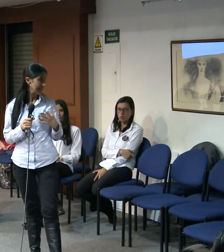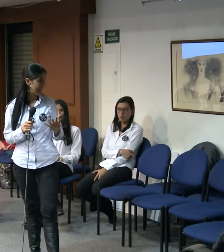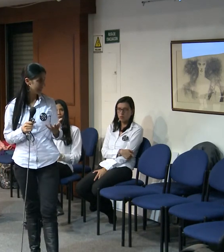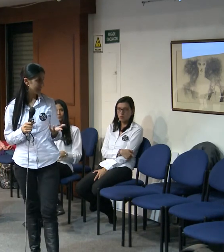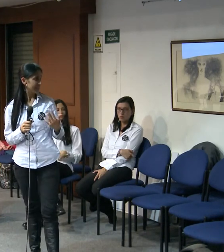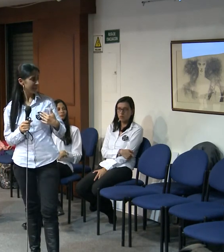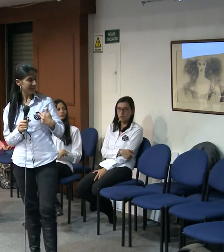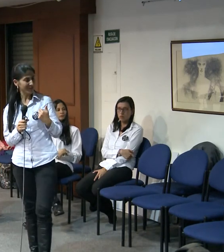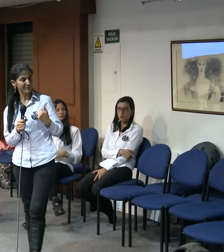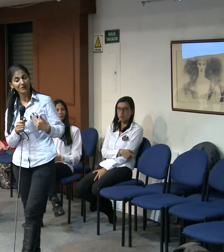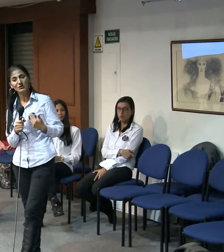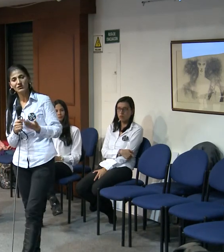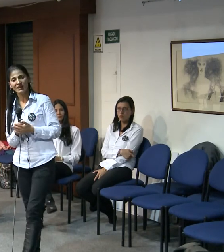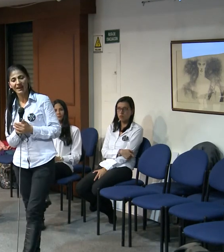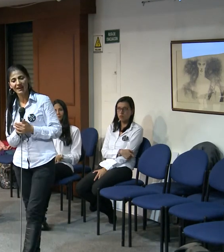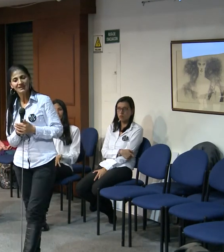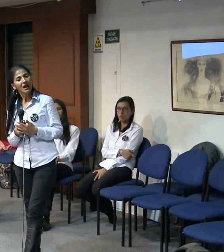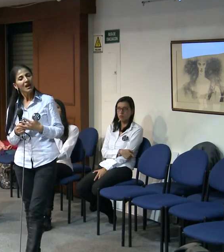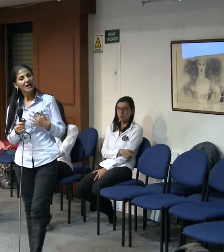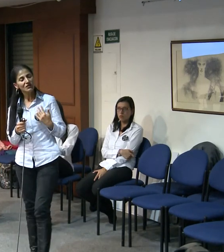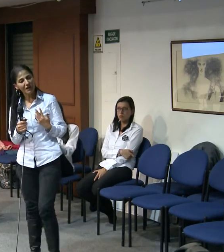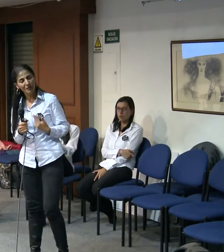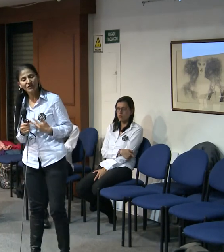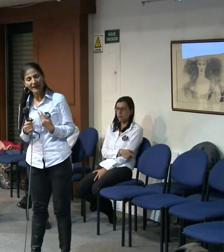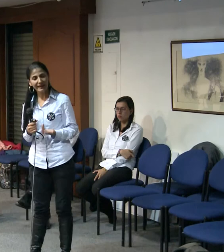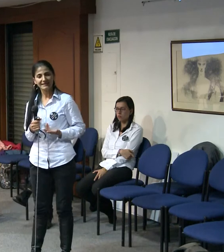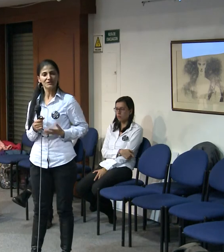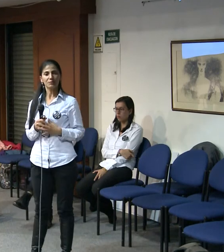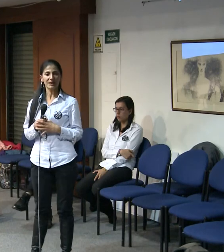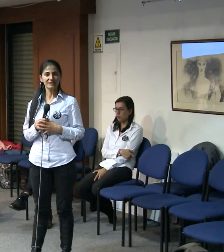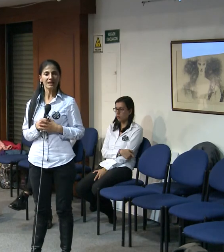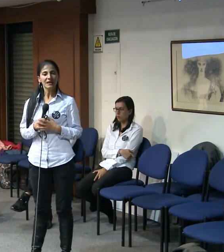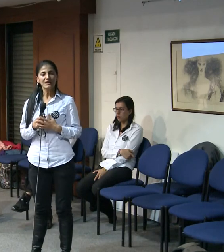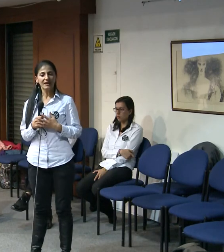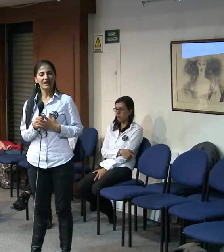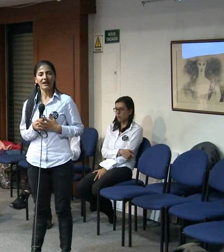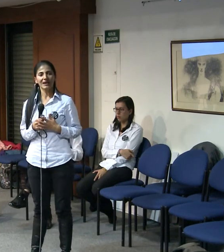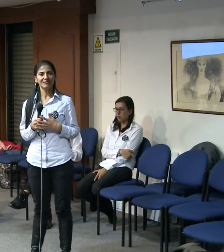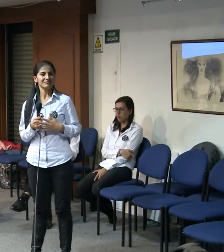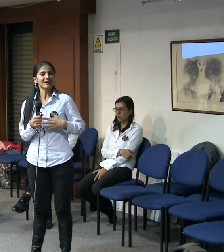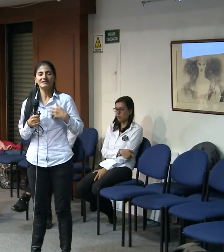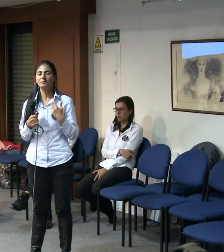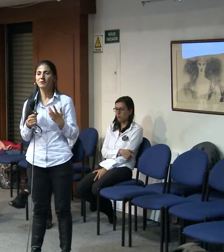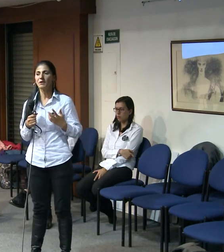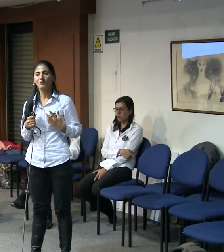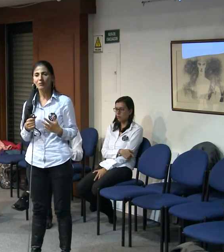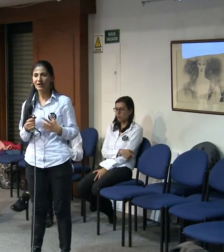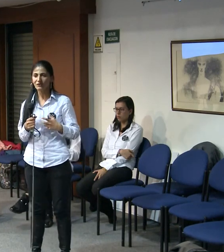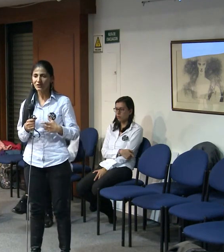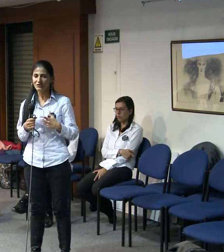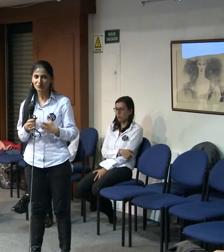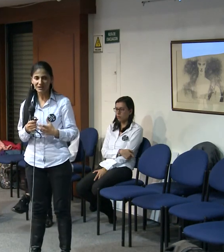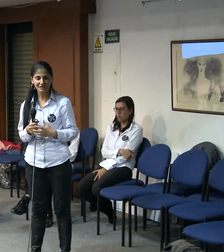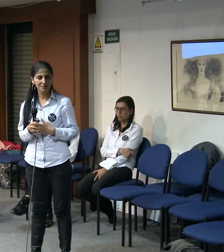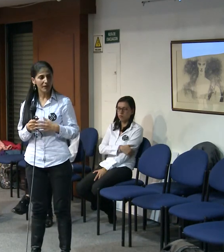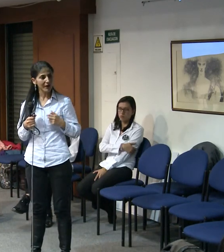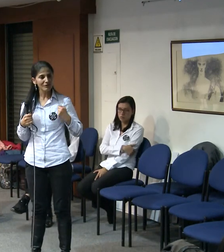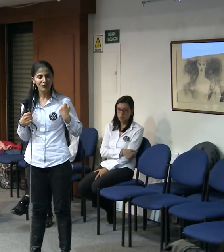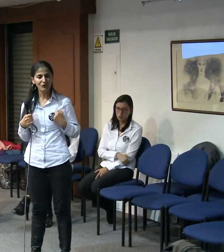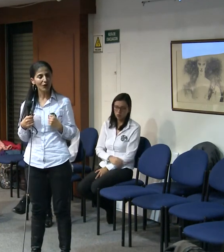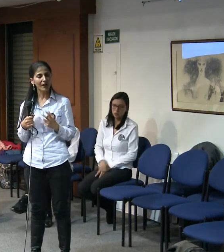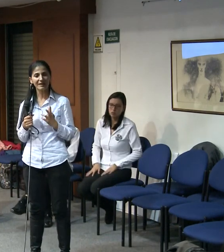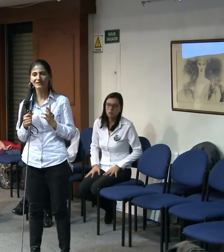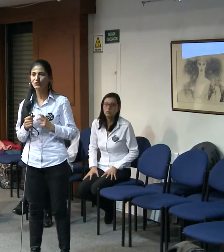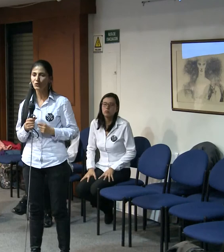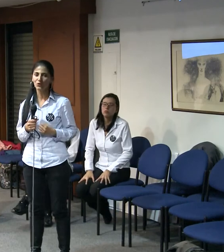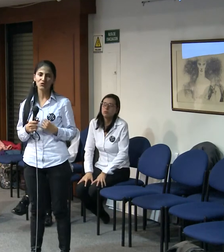de vigilancia y de servicios generales, y nos llevamos la grata sorpresa de que desde el primer momento en que ellos participaron,